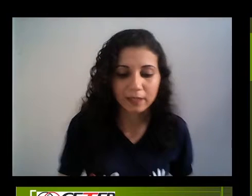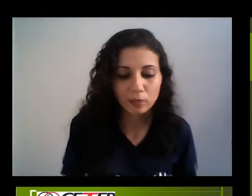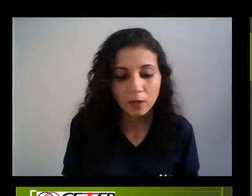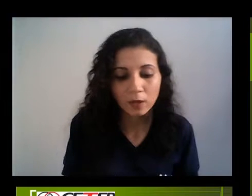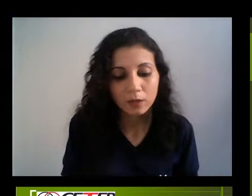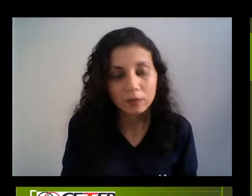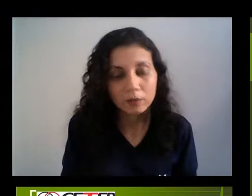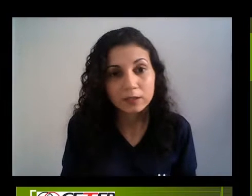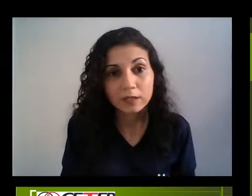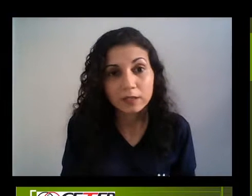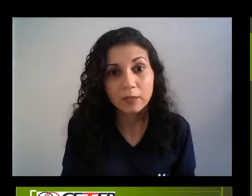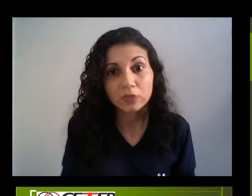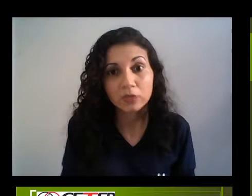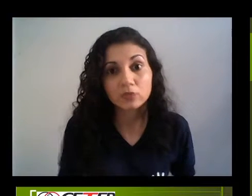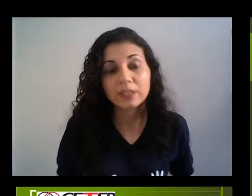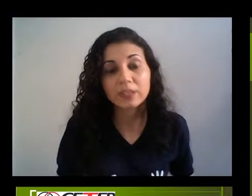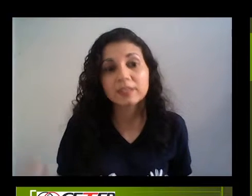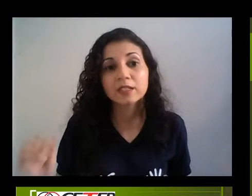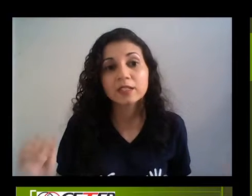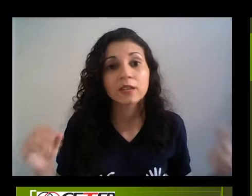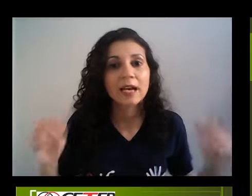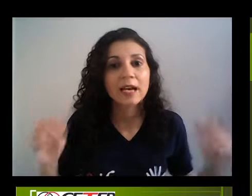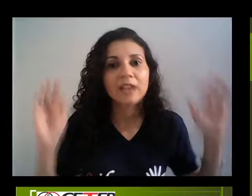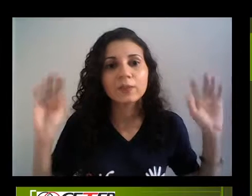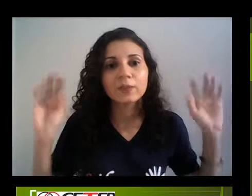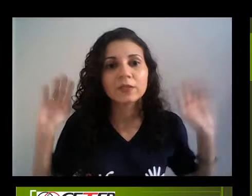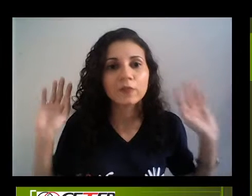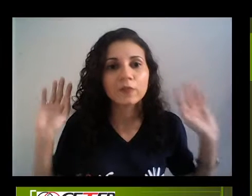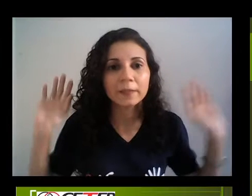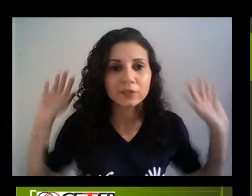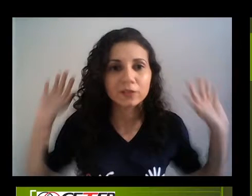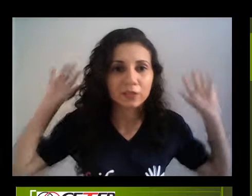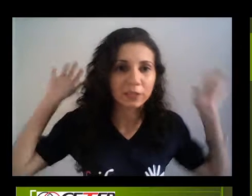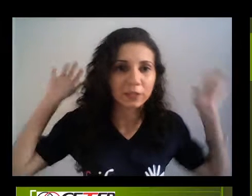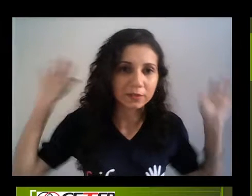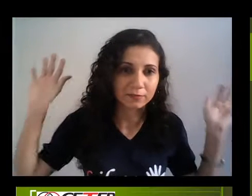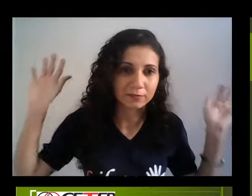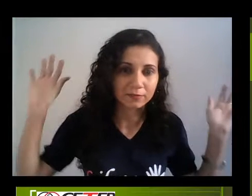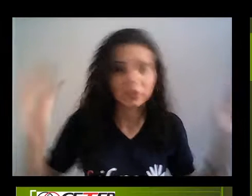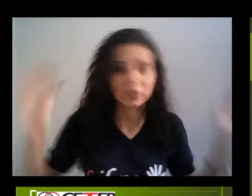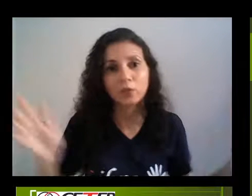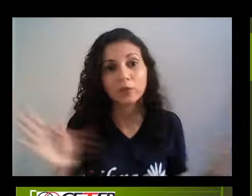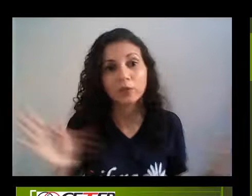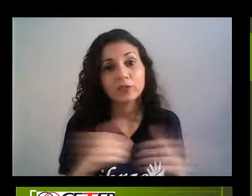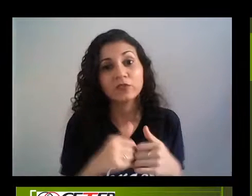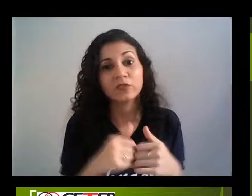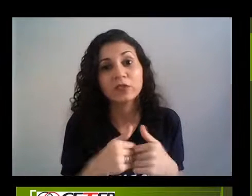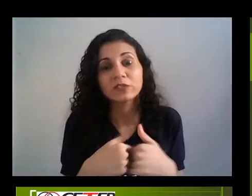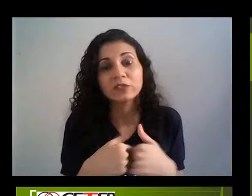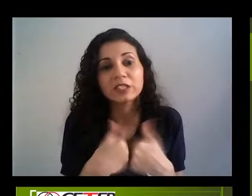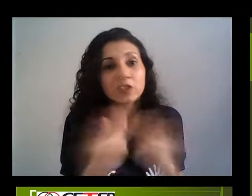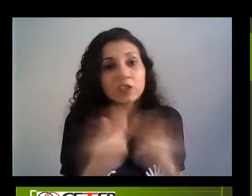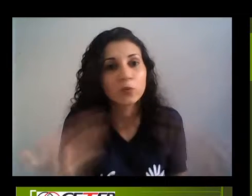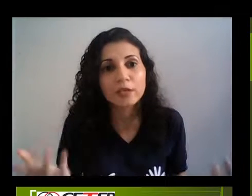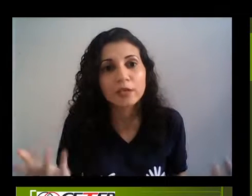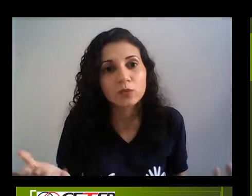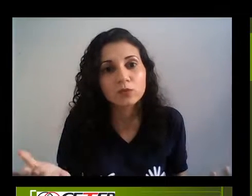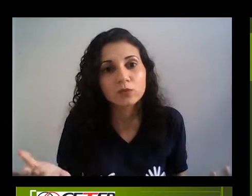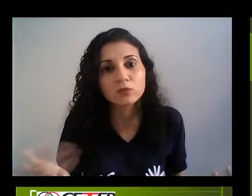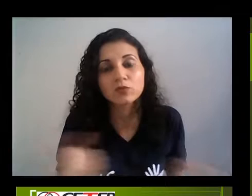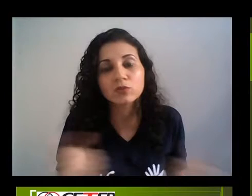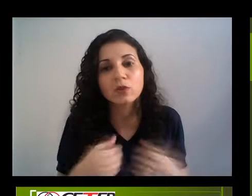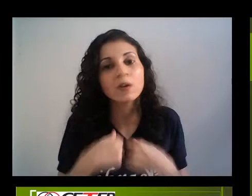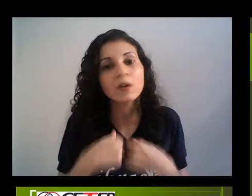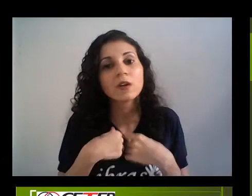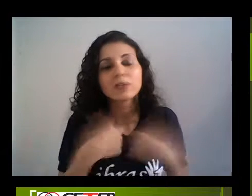certo? Não necessariamente, não quer dizer que, eu aprendi o alfabeto, então sei libras. Não, porque você não vai conseguir se comunicar com o